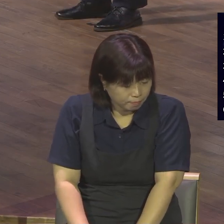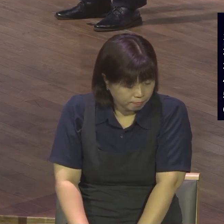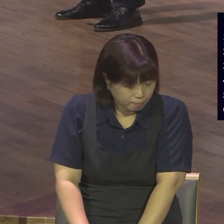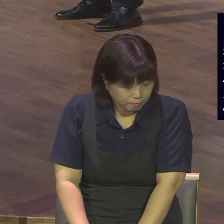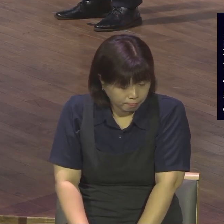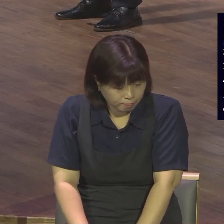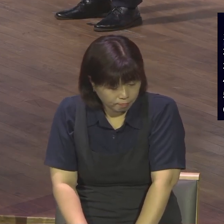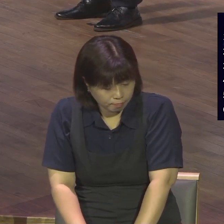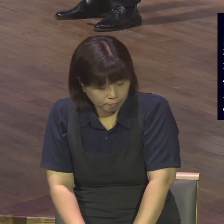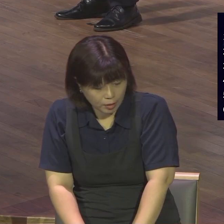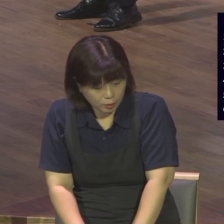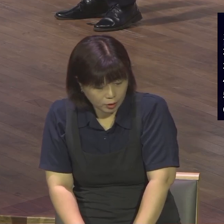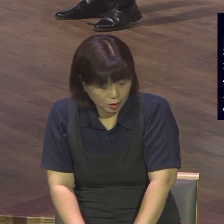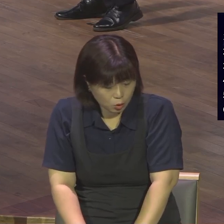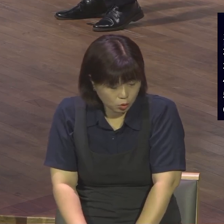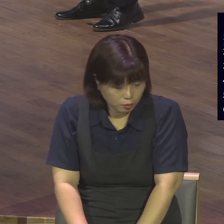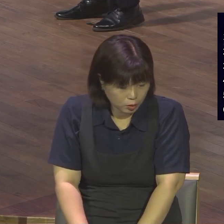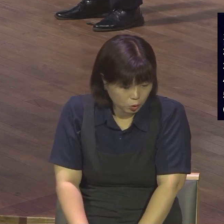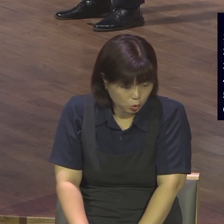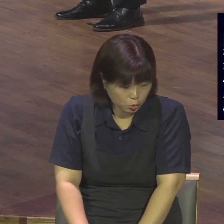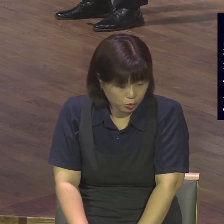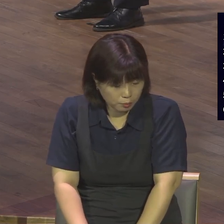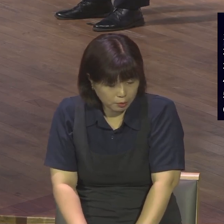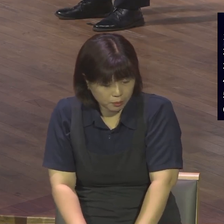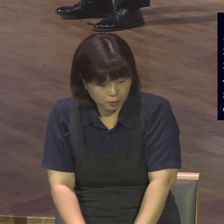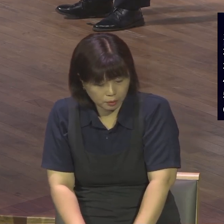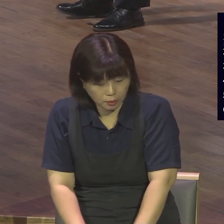나가겠습니다. 주여!